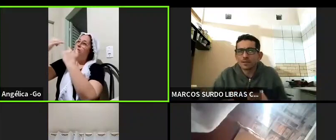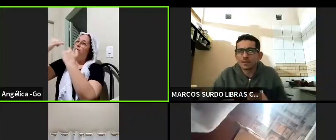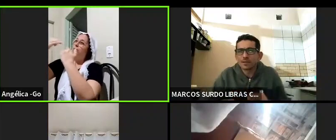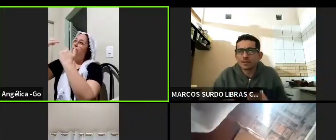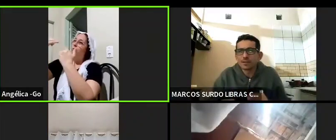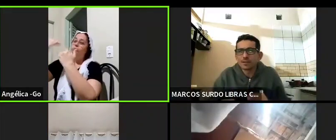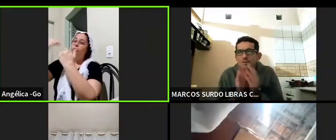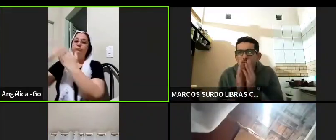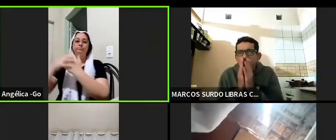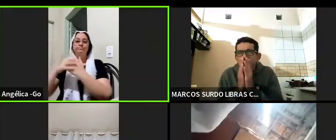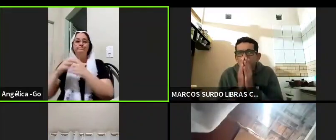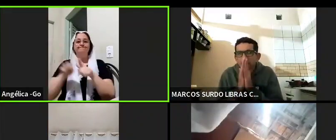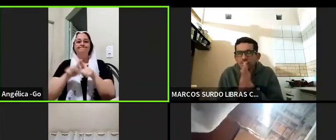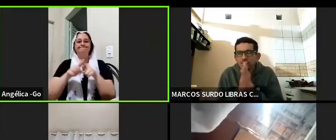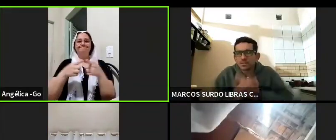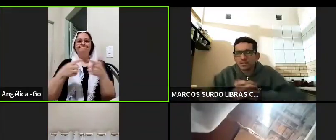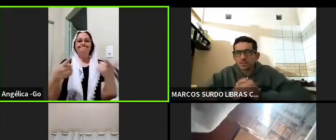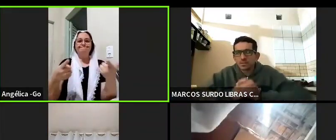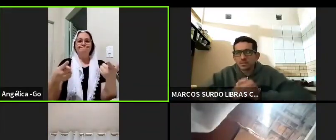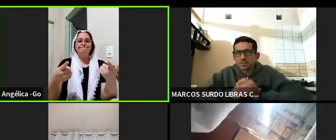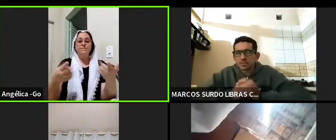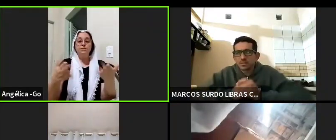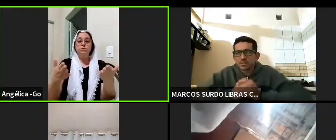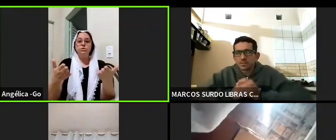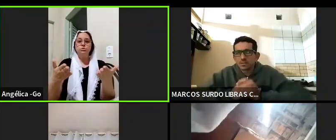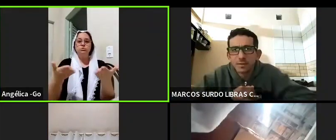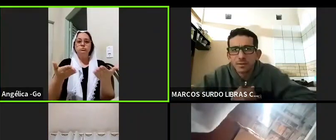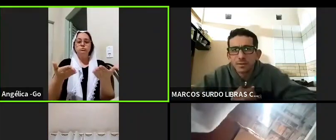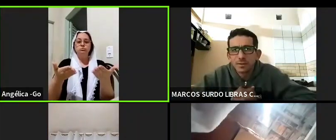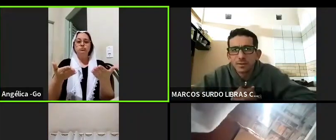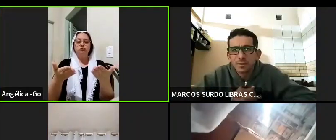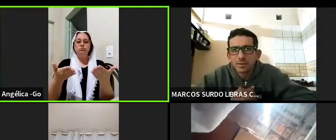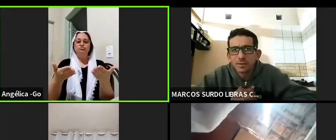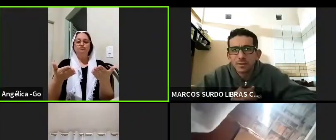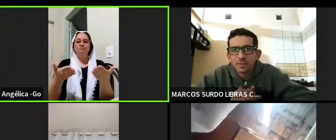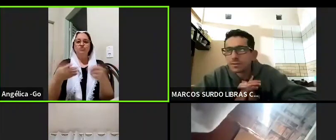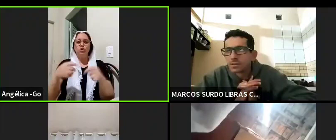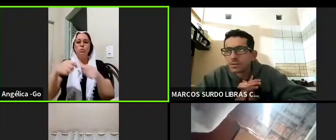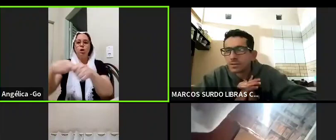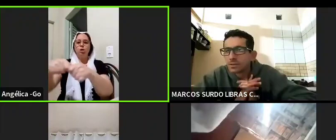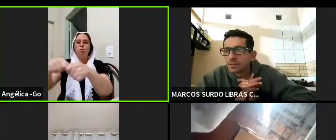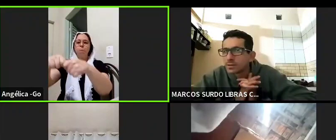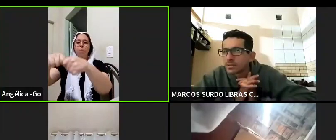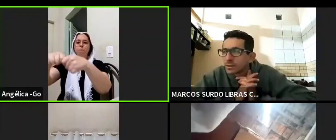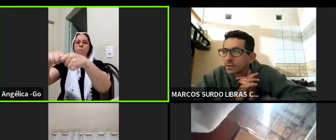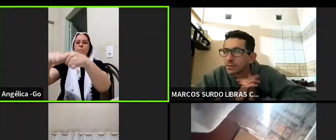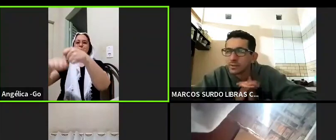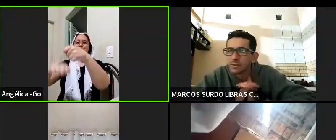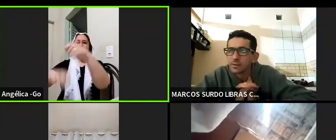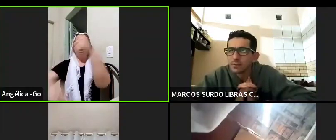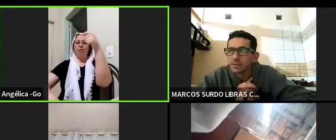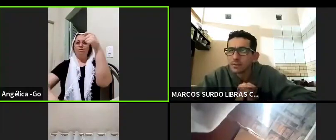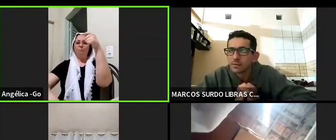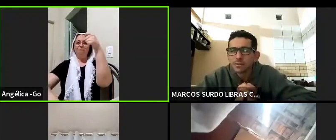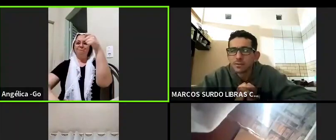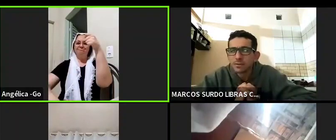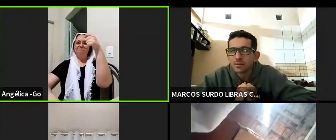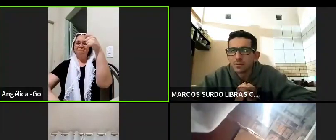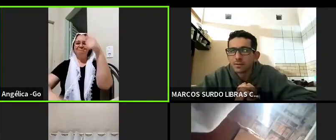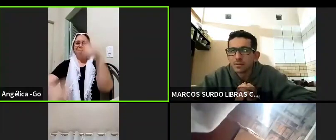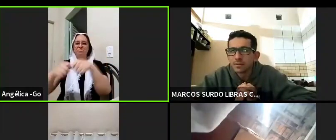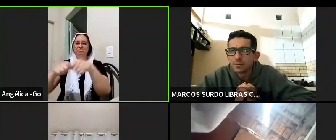Mas hoje, a ilustração dele eu rasgo por esta palavra, diz o Senhor. Glória a